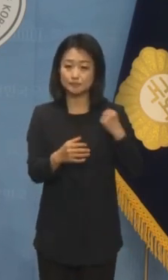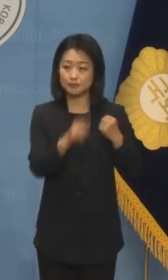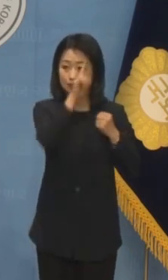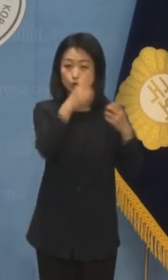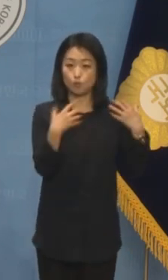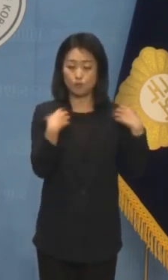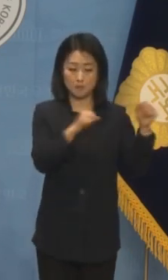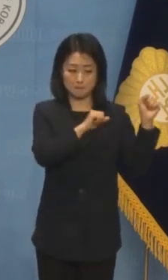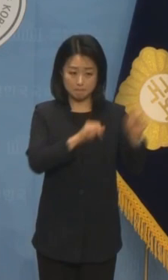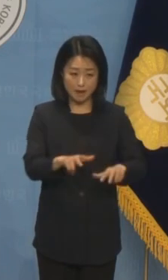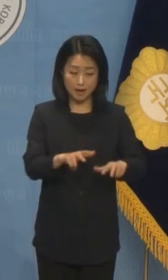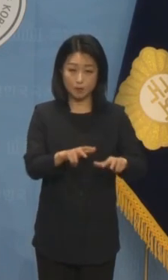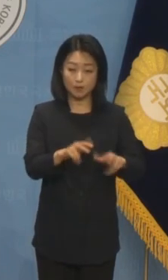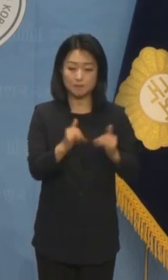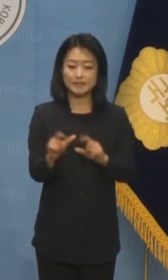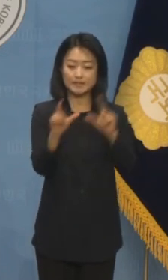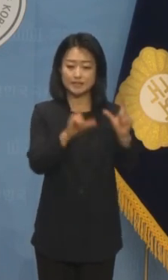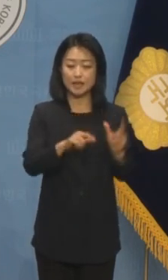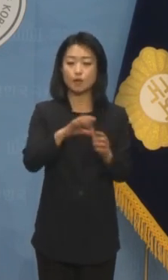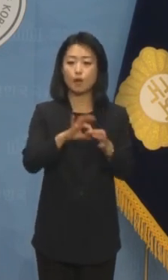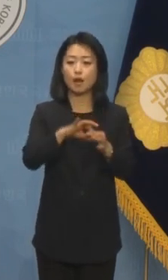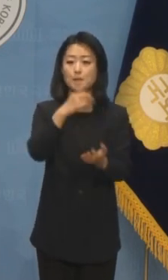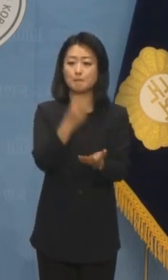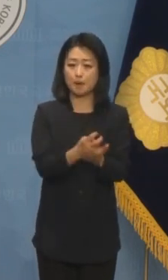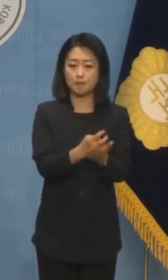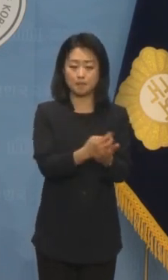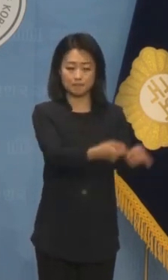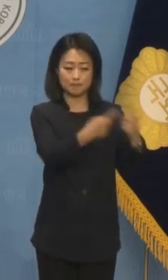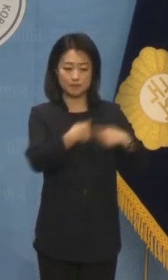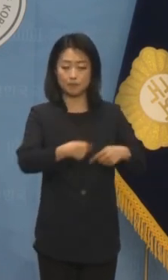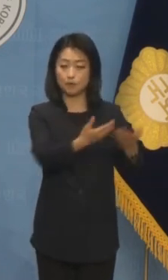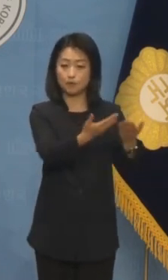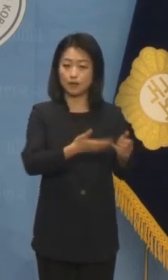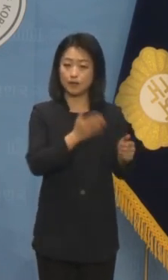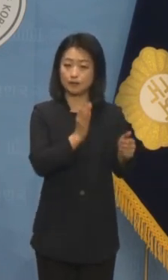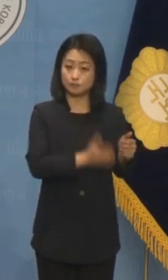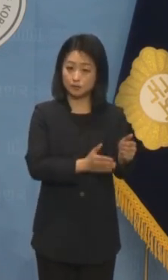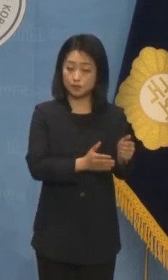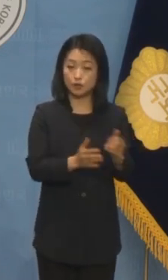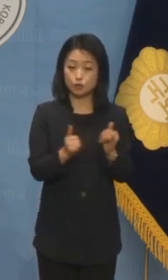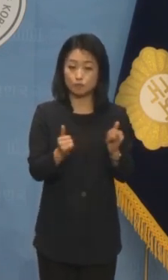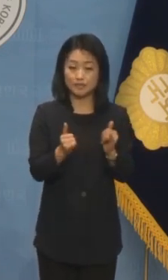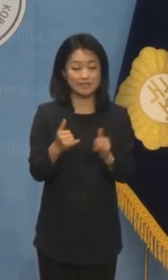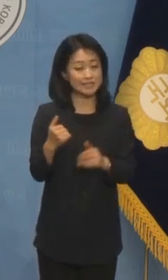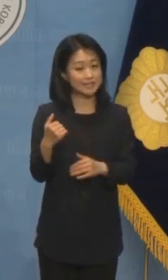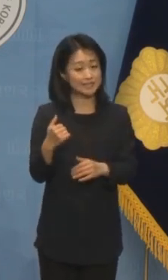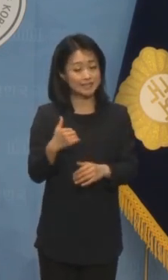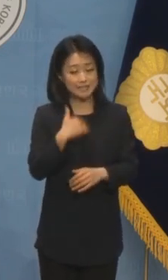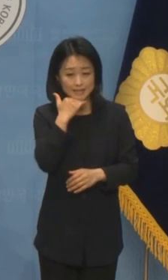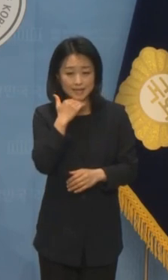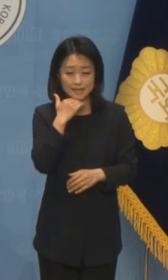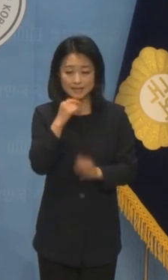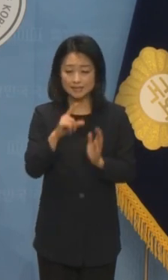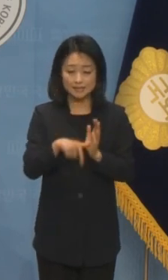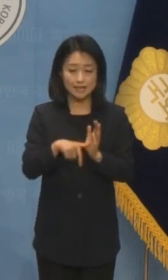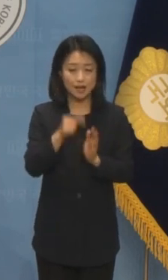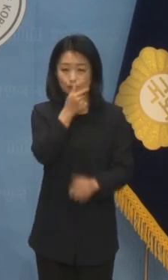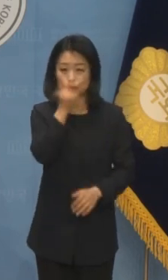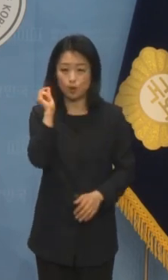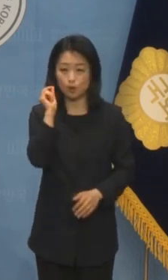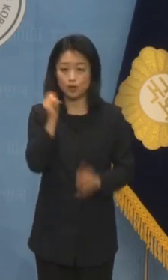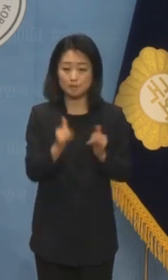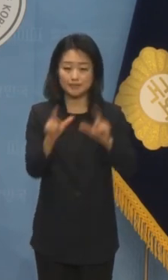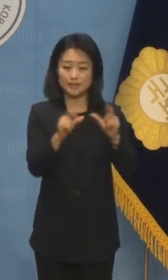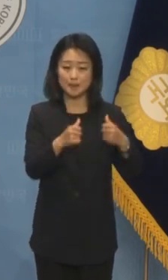정부는 당장 민생 입법 논의에 돌아오십시오. 국민은 기다릴 시간이 없습니다. 국민이